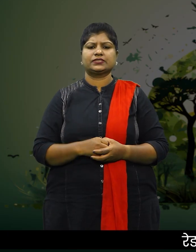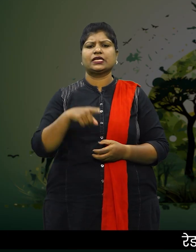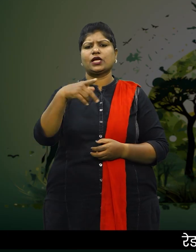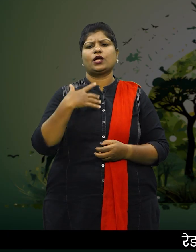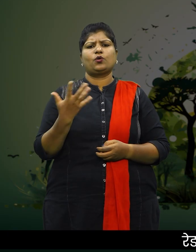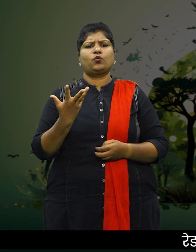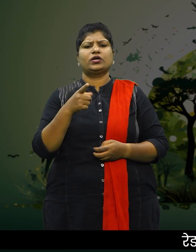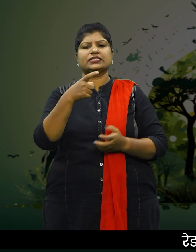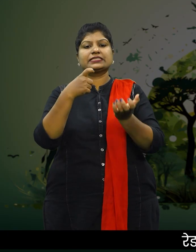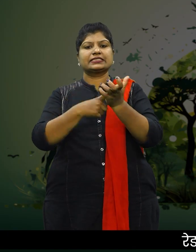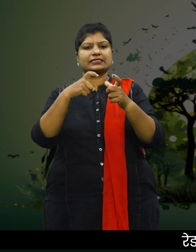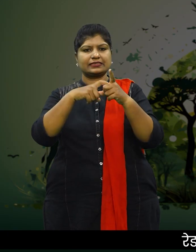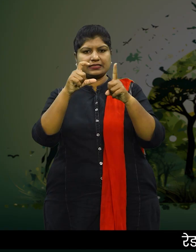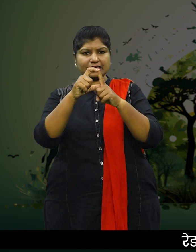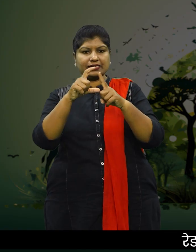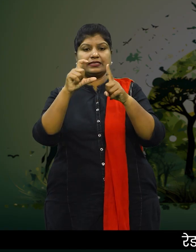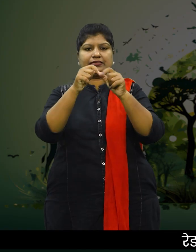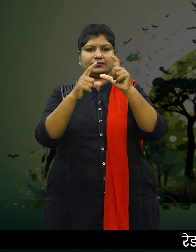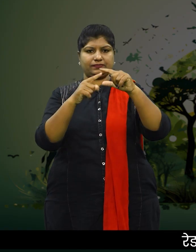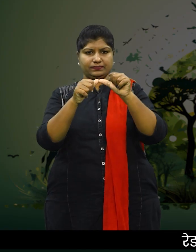रेड डेटा बुक म्हणजे काय?